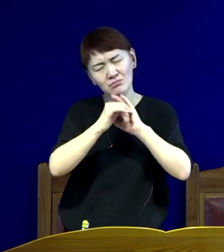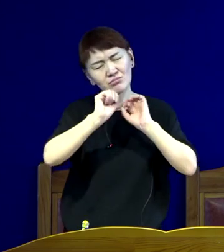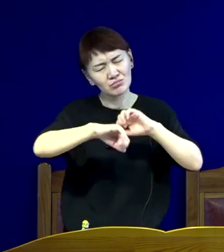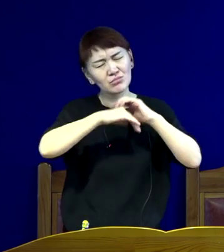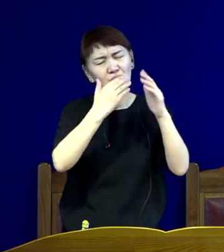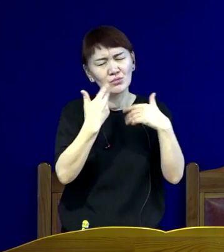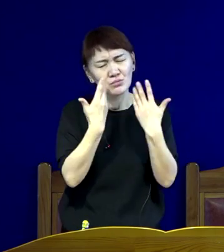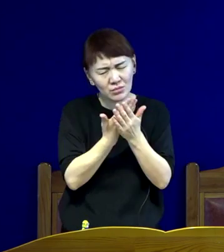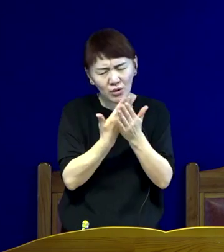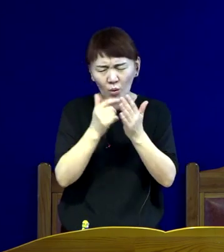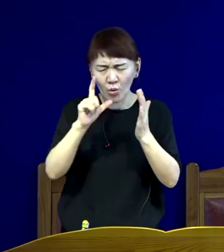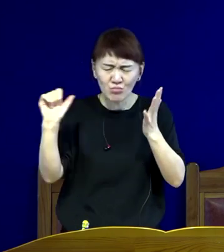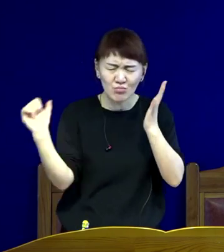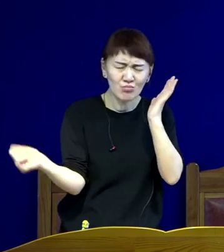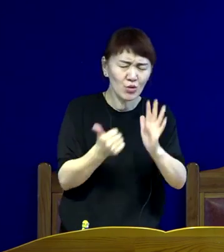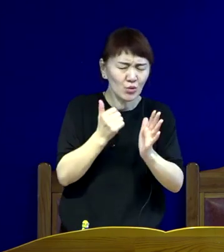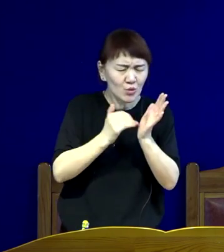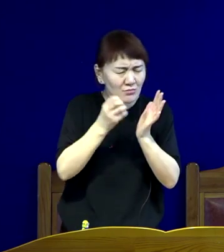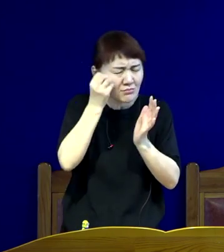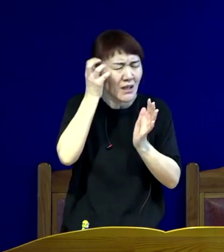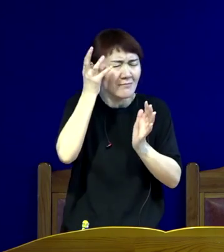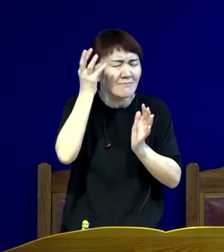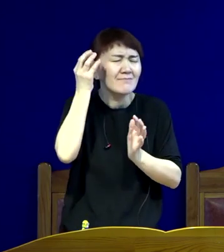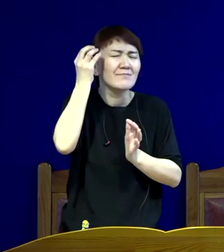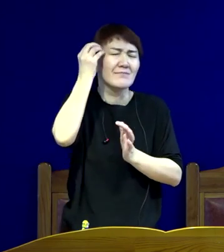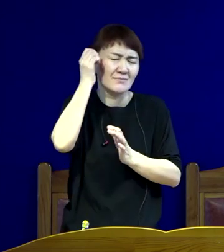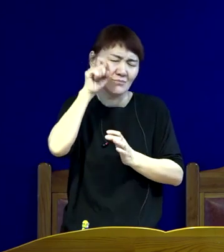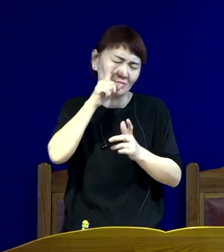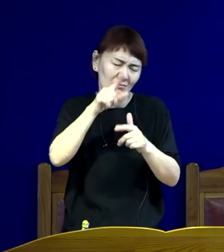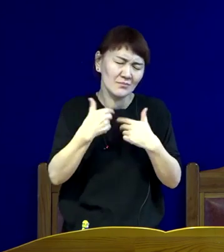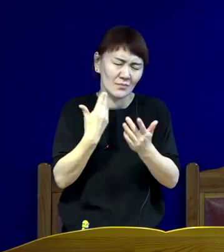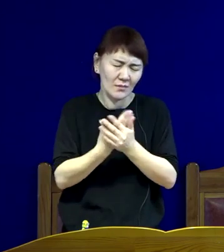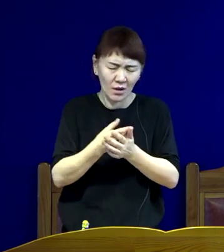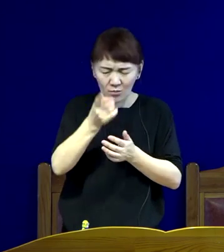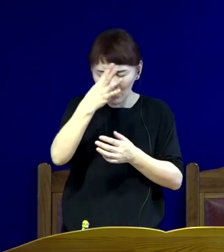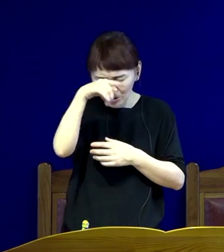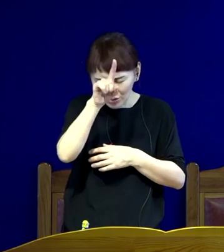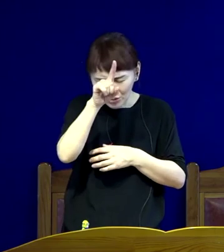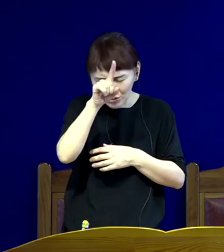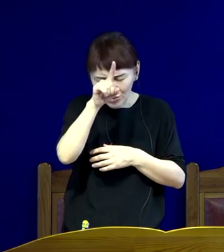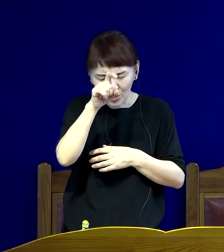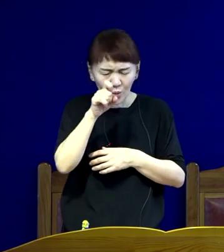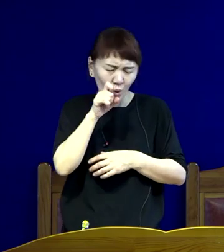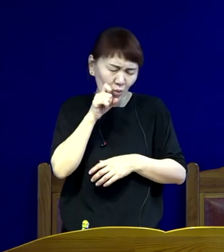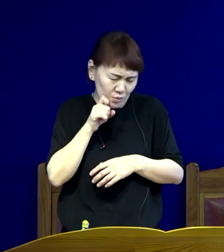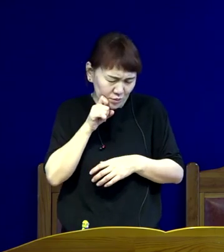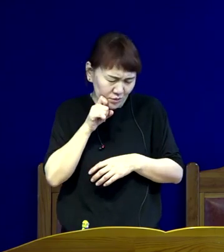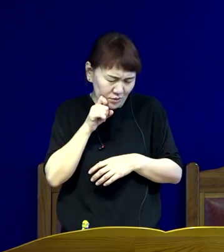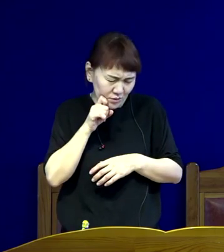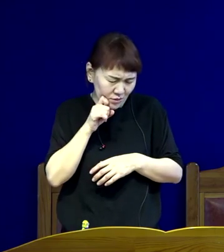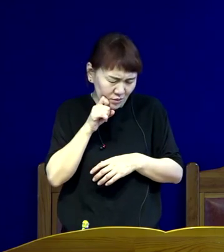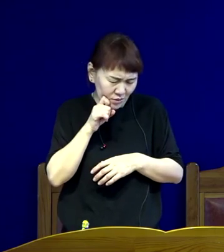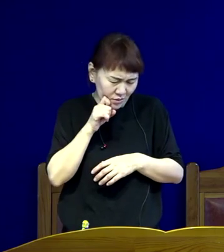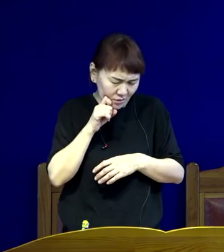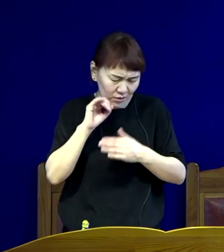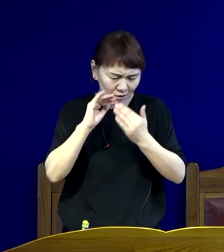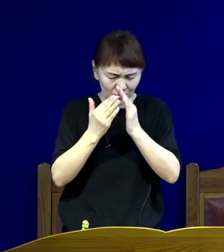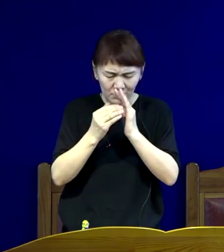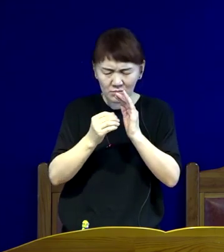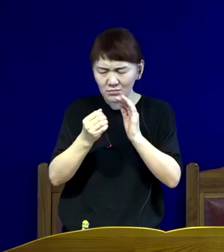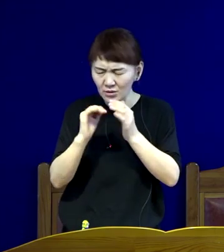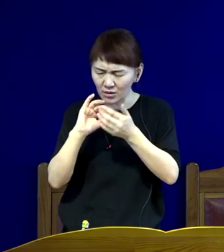санаж өгөөрэй. Бурхны хүсдэг гэр бүл бий болж басан зогслоосаа гэж хүсэж байна. Бас